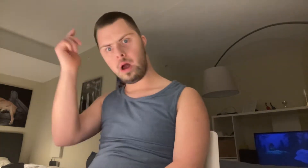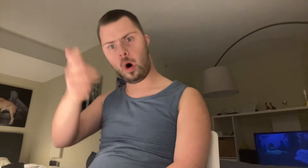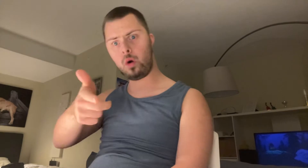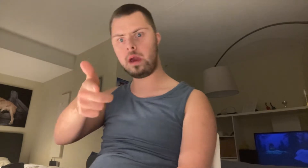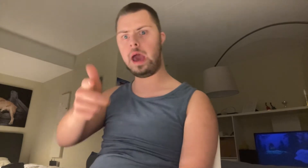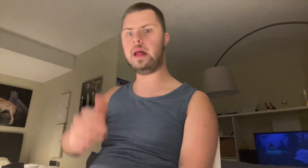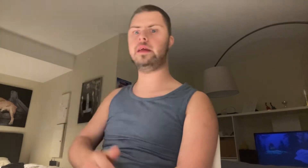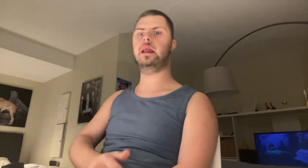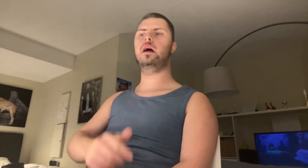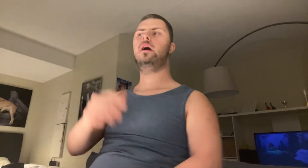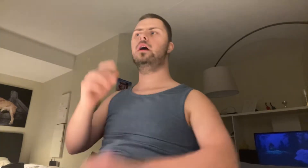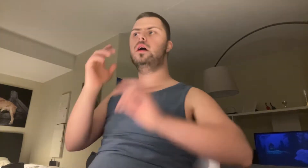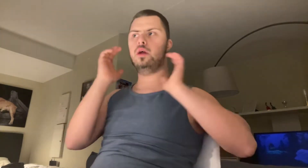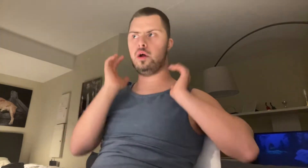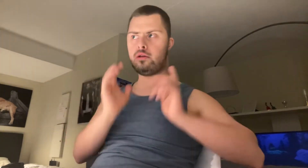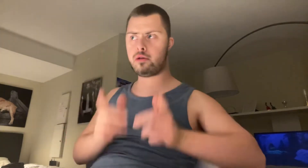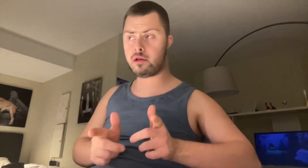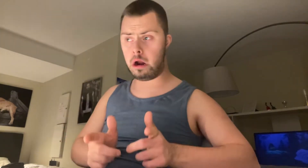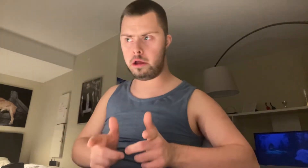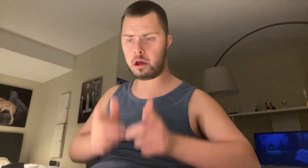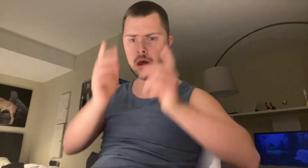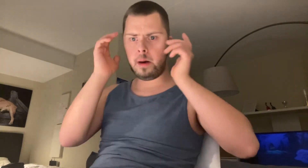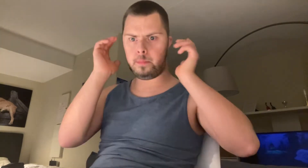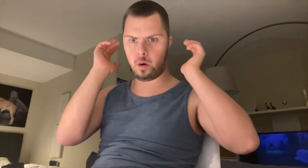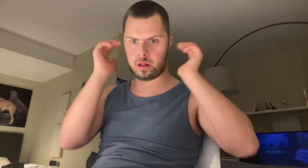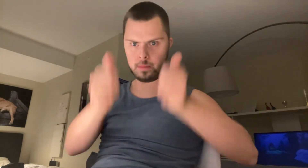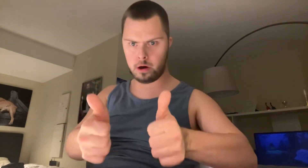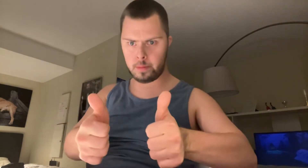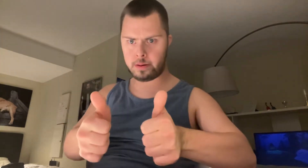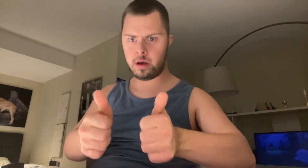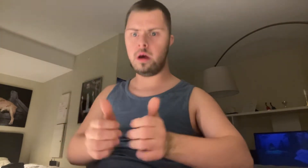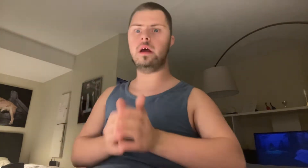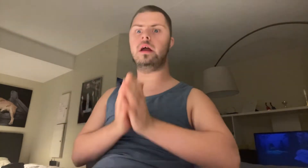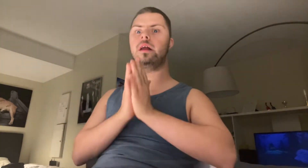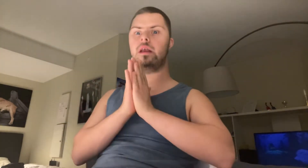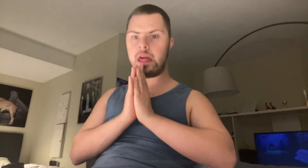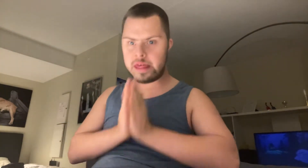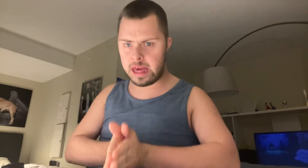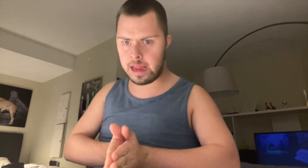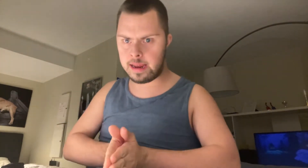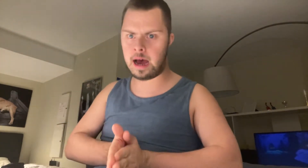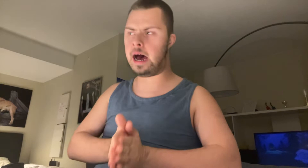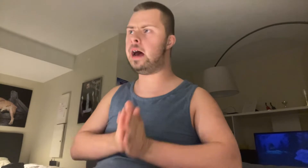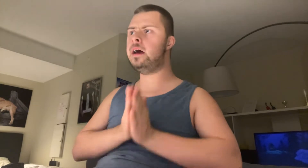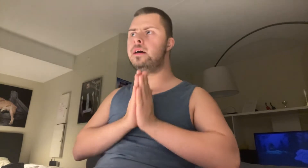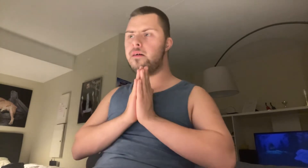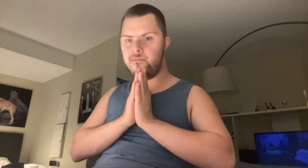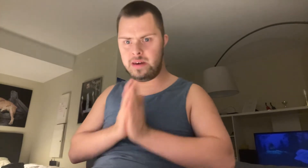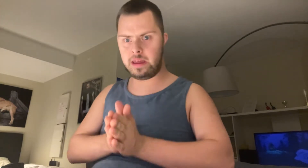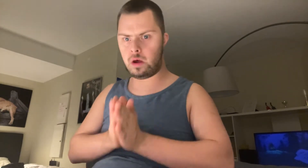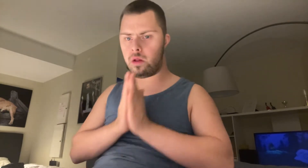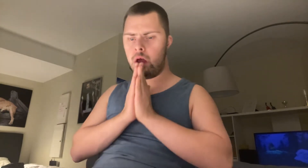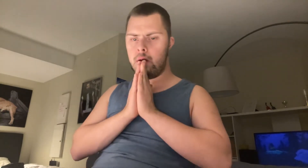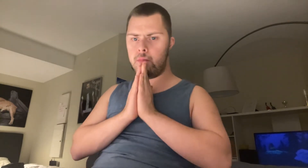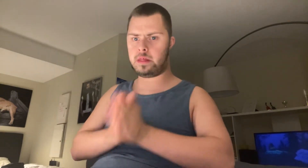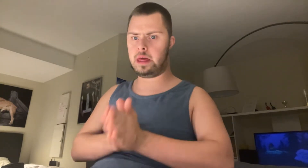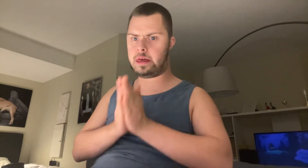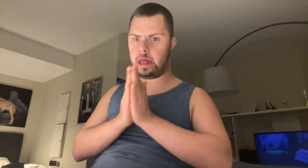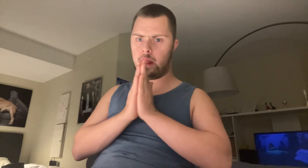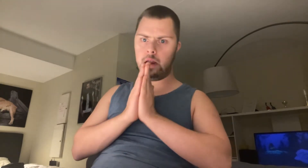Och en till. Tryck på tumme upp. Gilla här videon. Musiken.